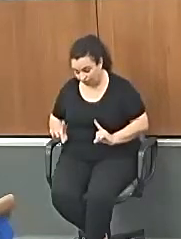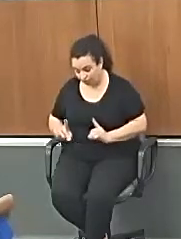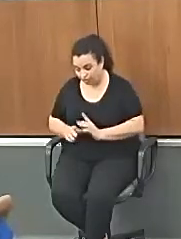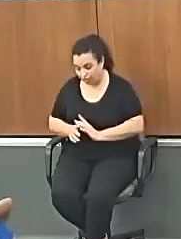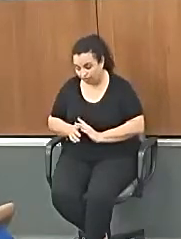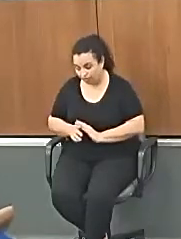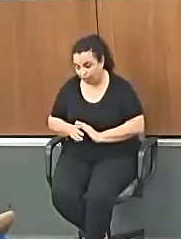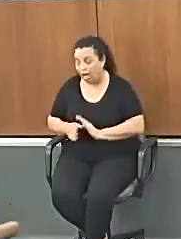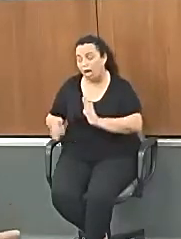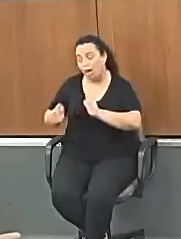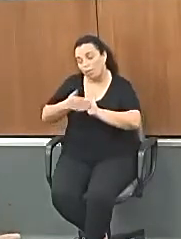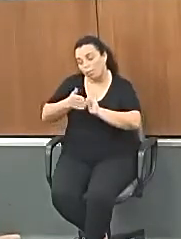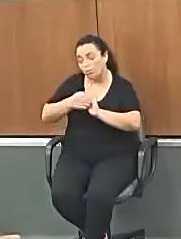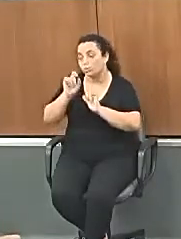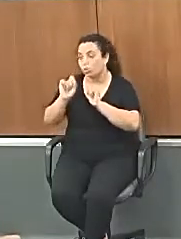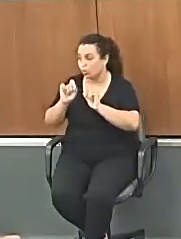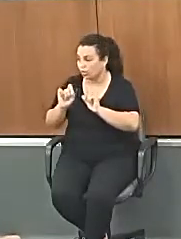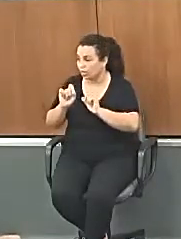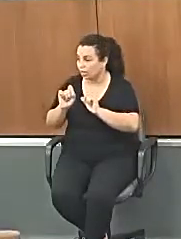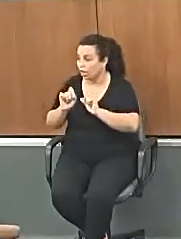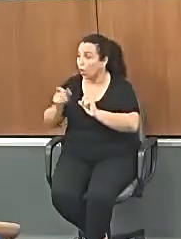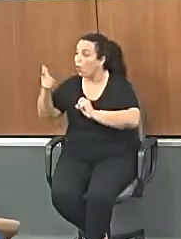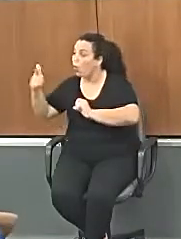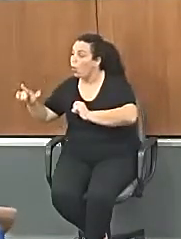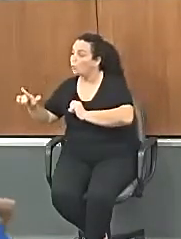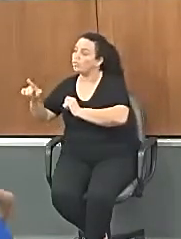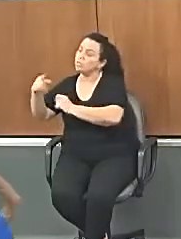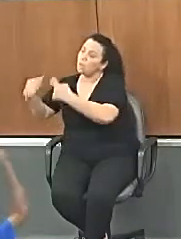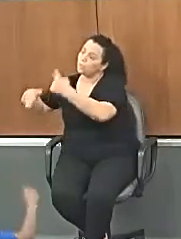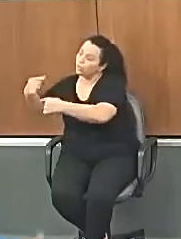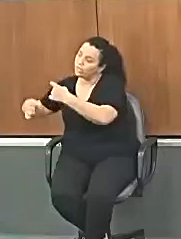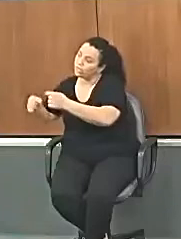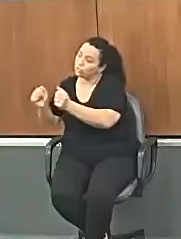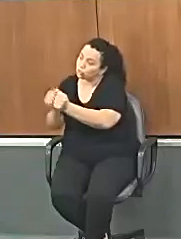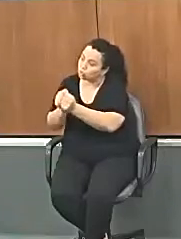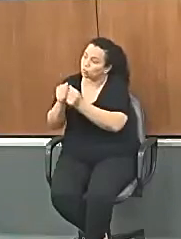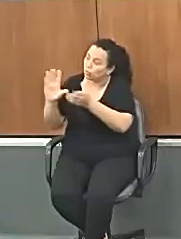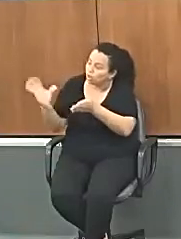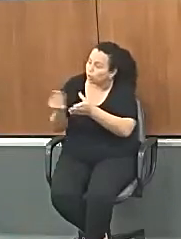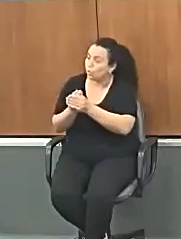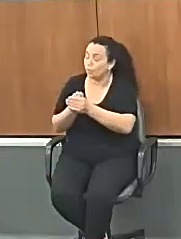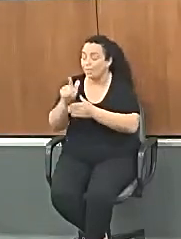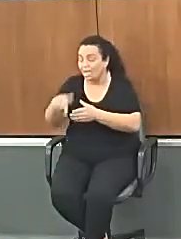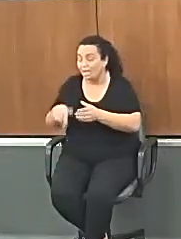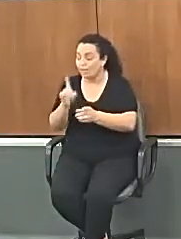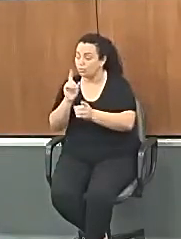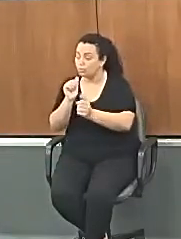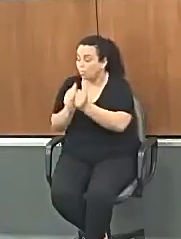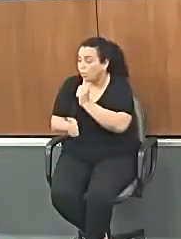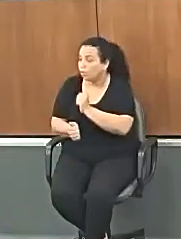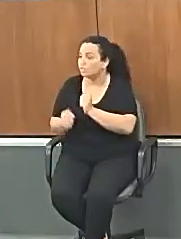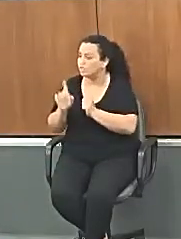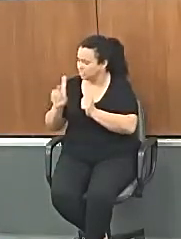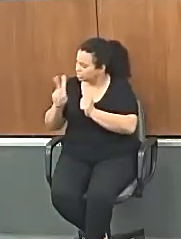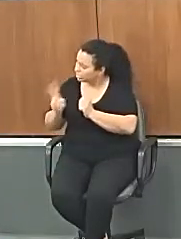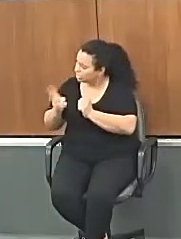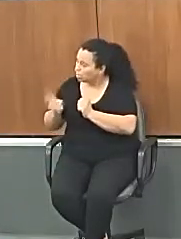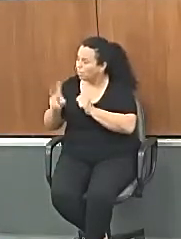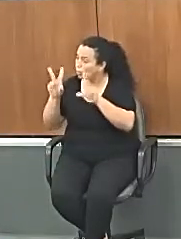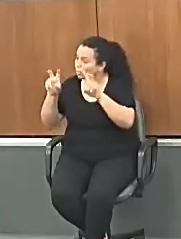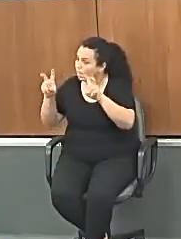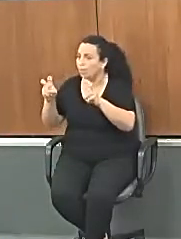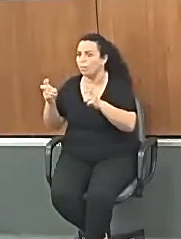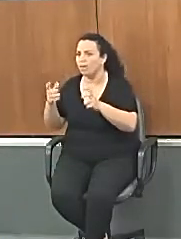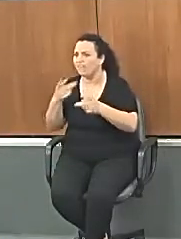proposta é realmente articular as outras políticas ea questão do esporte está muito presente e já